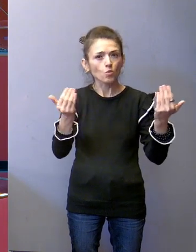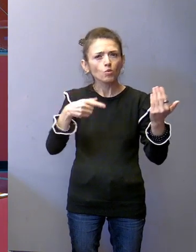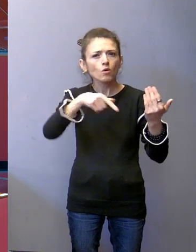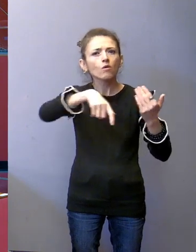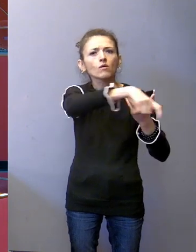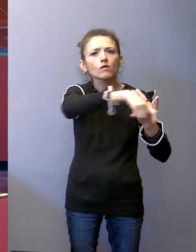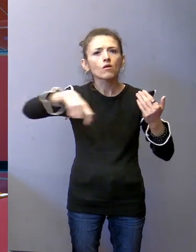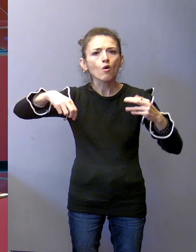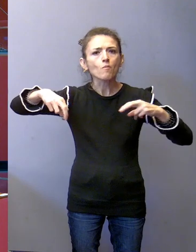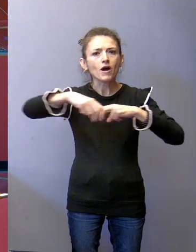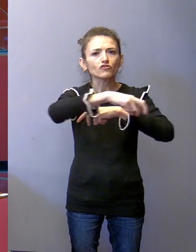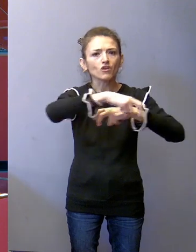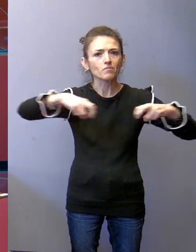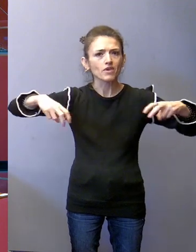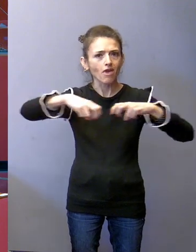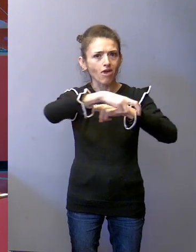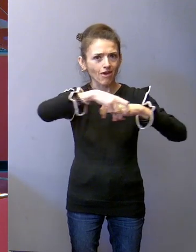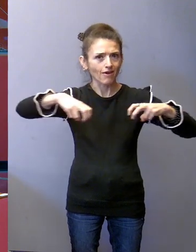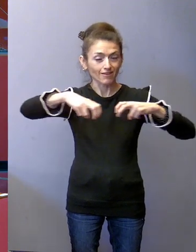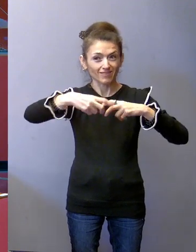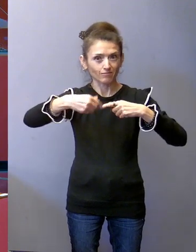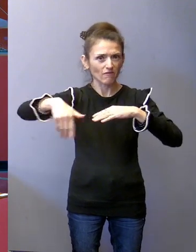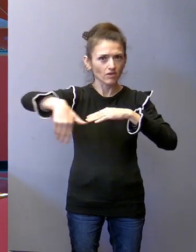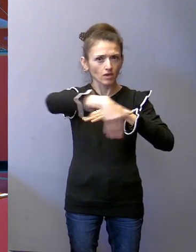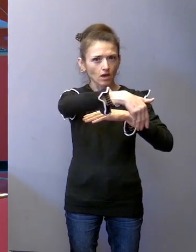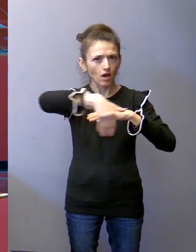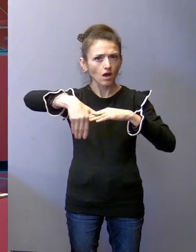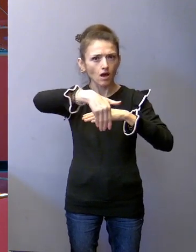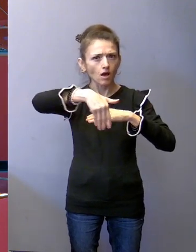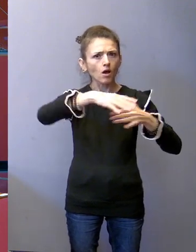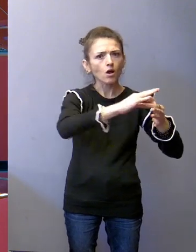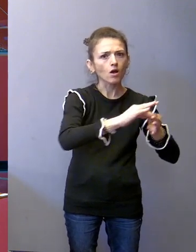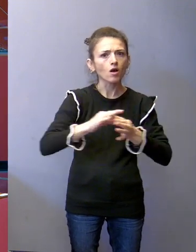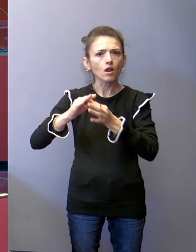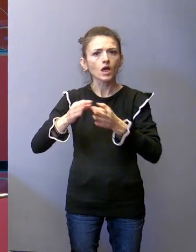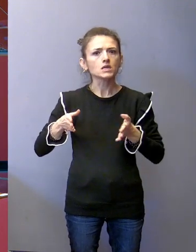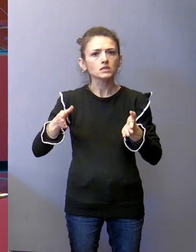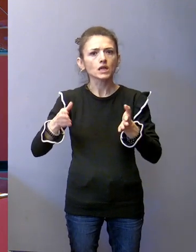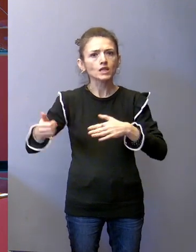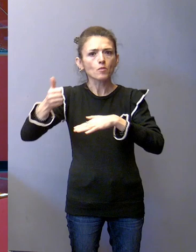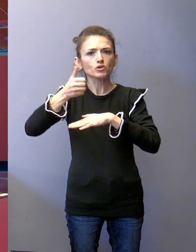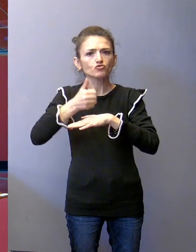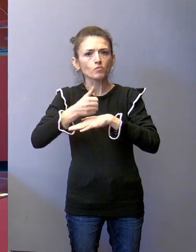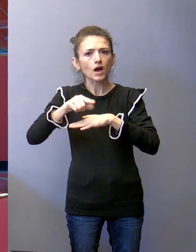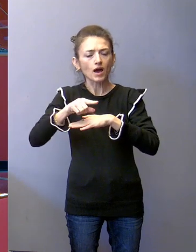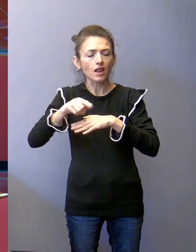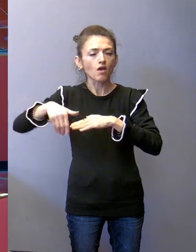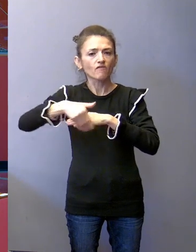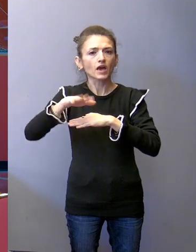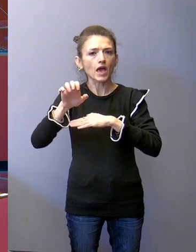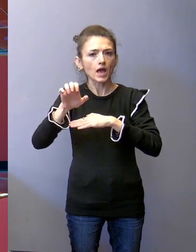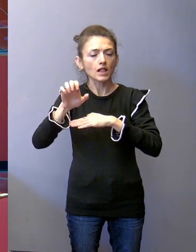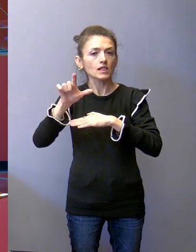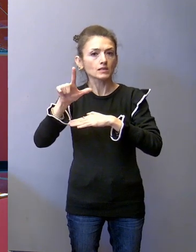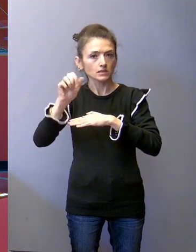via una via che collega appunto la strada principale via essa con via dei 60